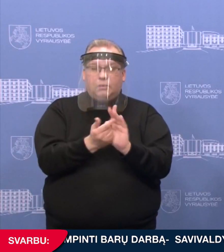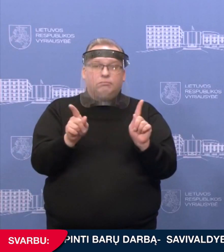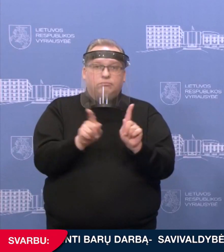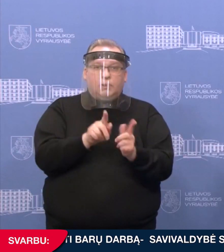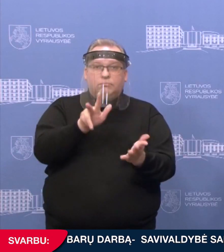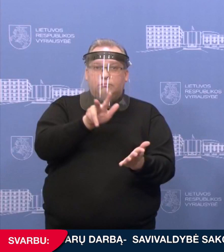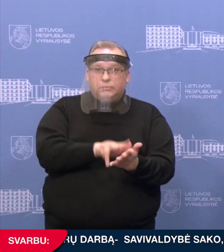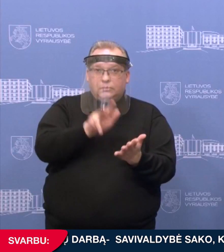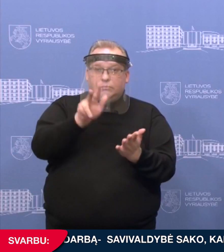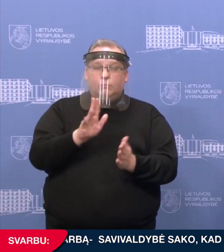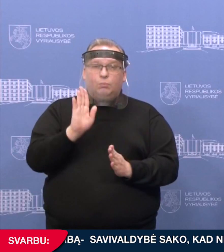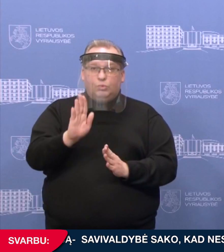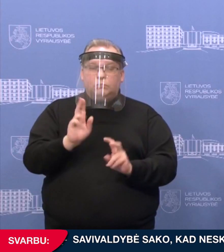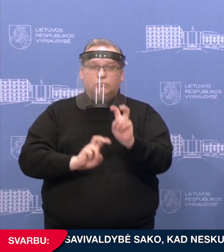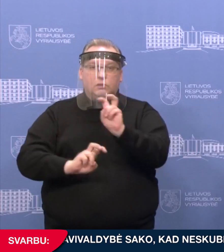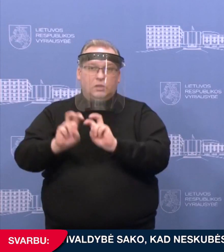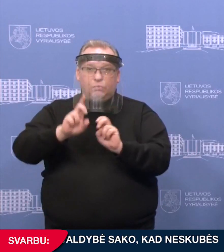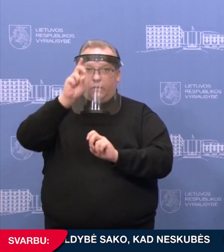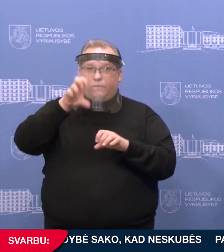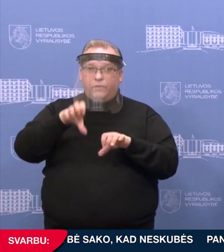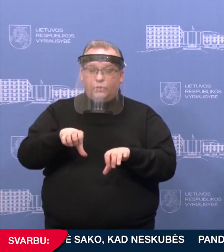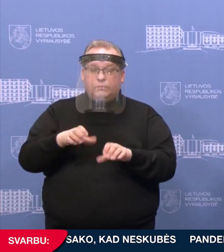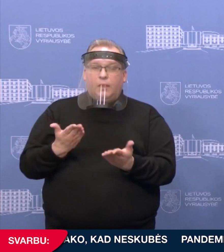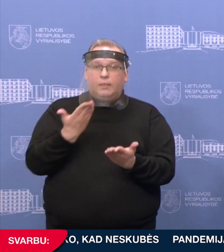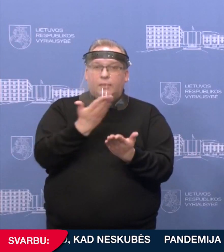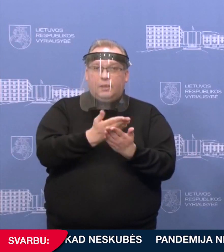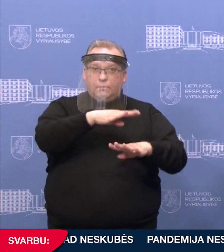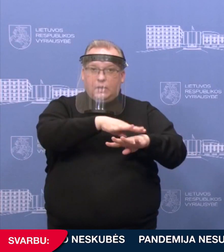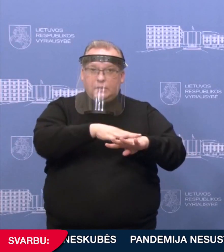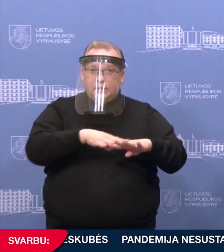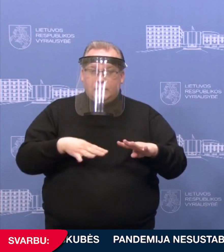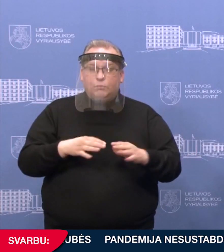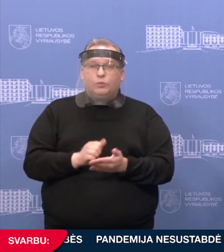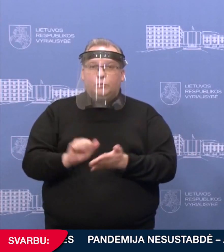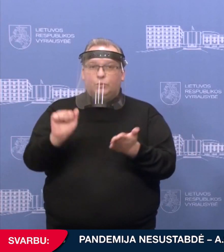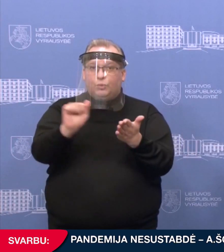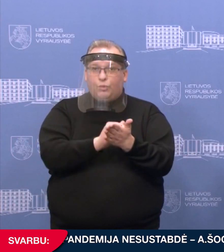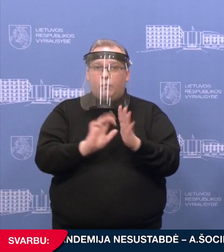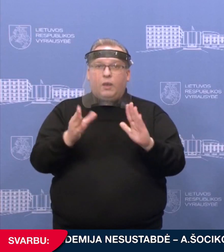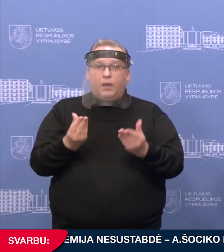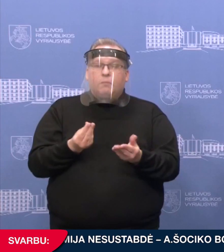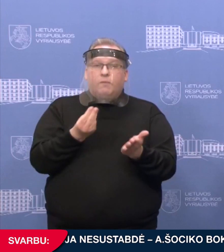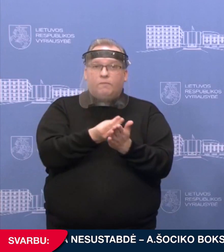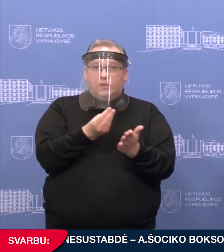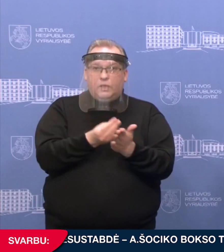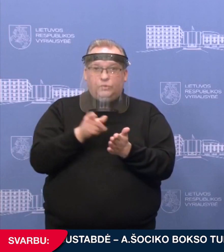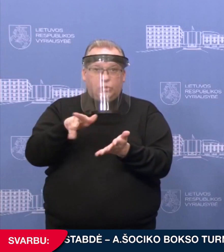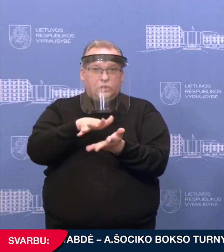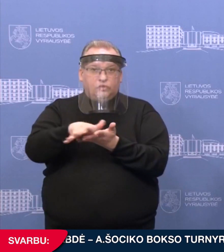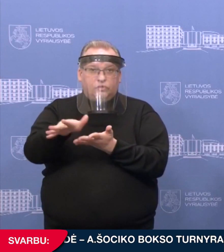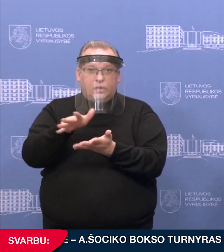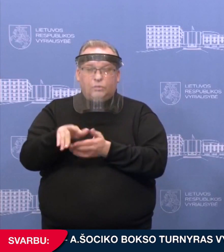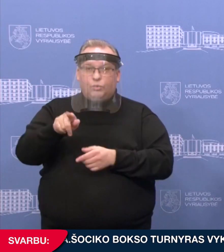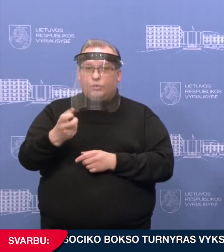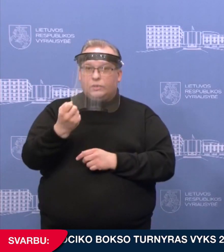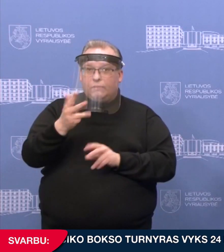toks priimtas, tai bus ieškoma vyriausybėje ir teikime Seimui atitinkam pakeitimai, kaip finansuoti šitas išlaidas. Taip, kad kol